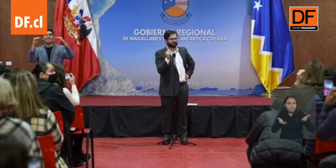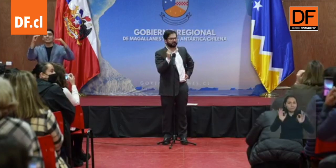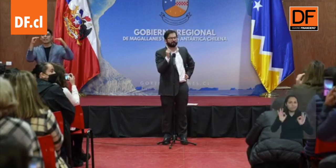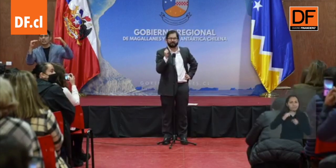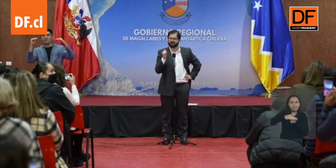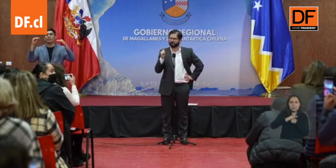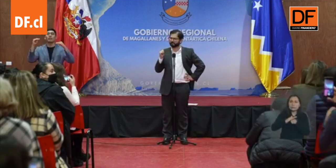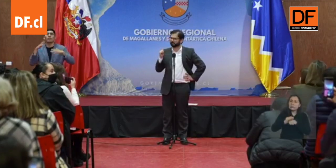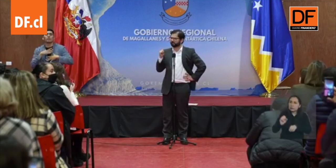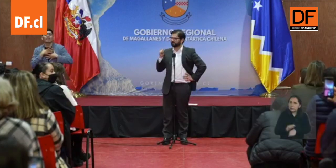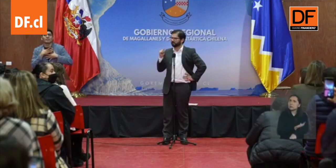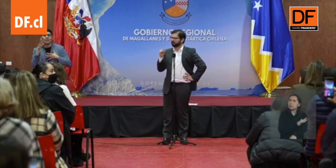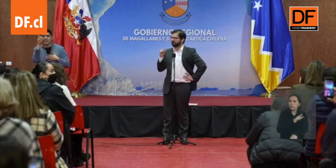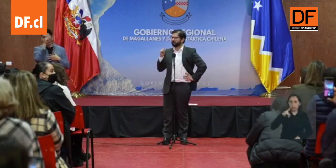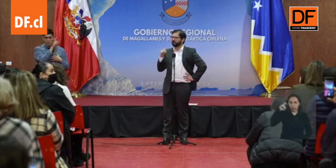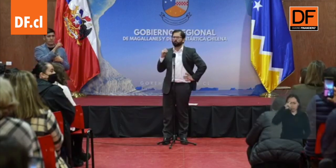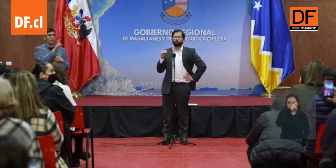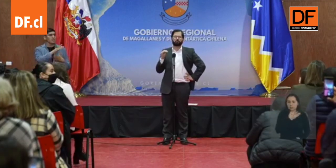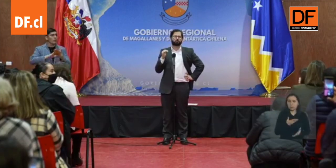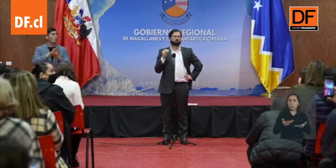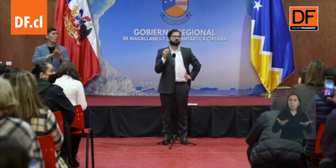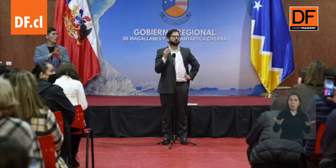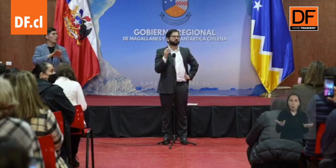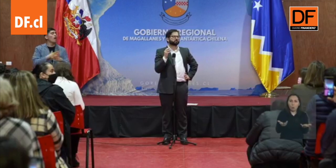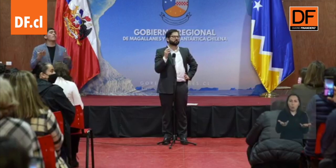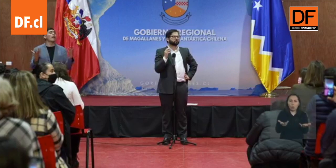sensible, difícil, de cómo